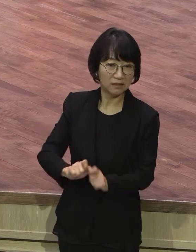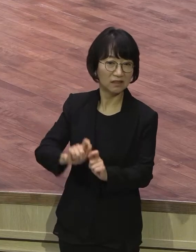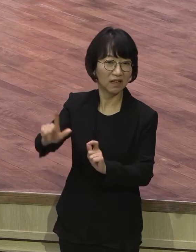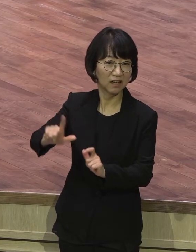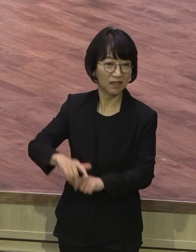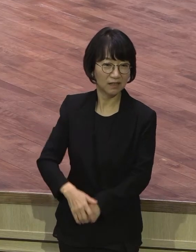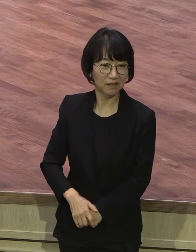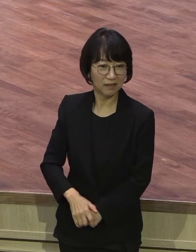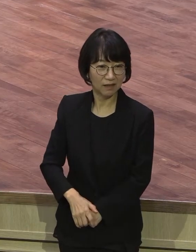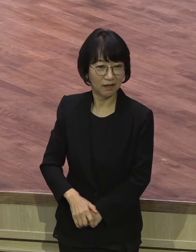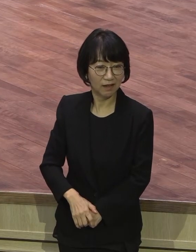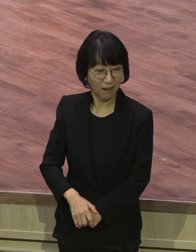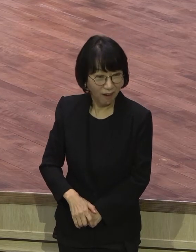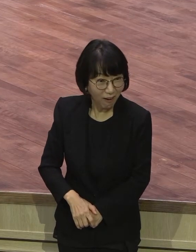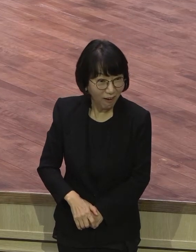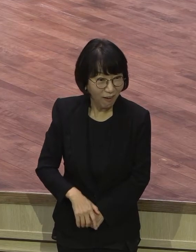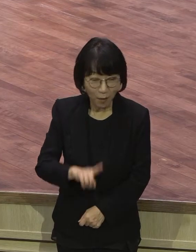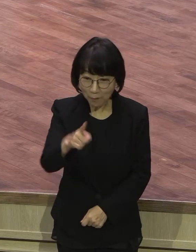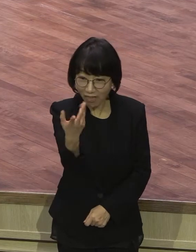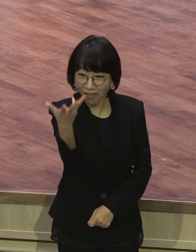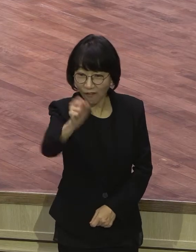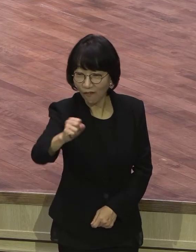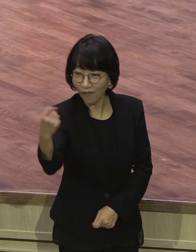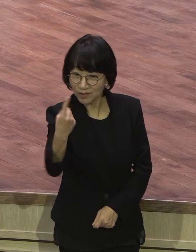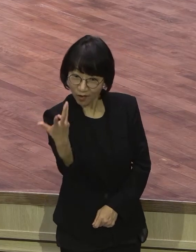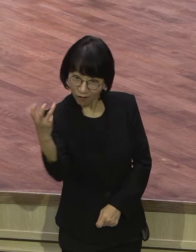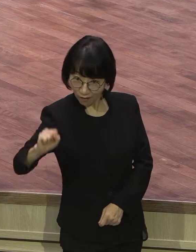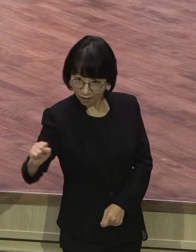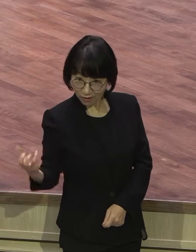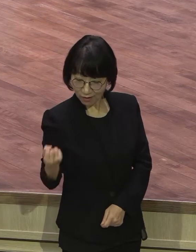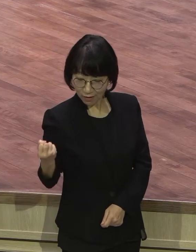거예요. 수백억 수천억 있는데도